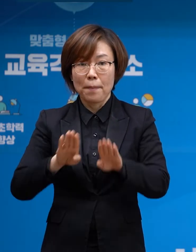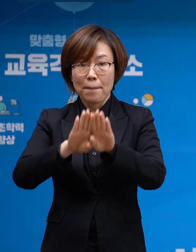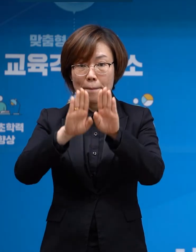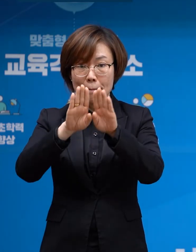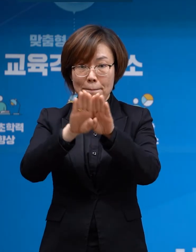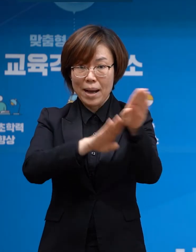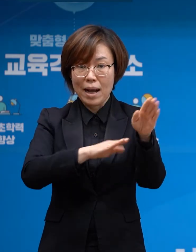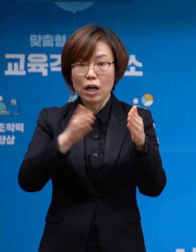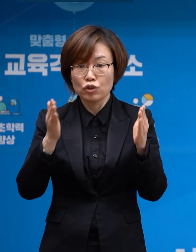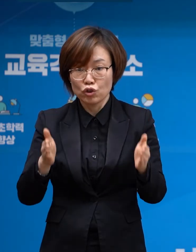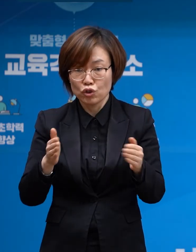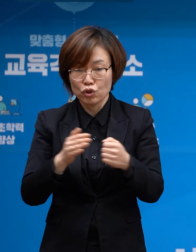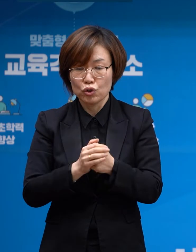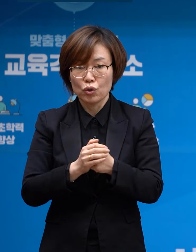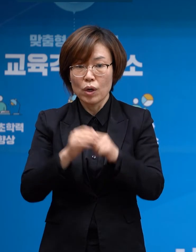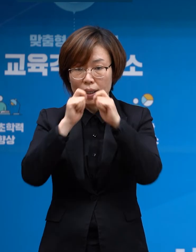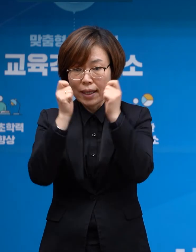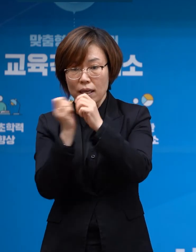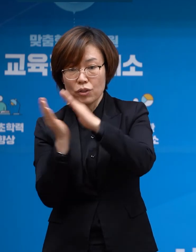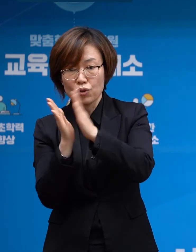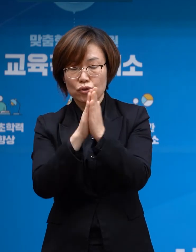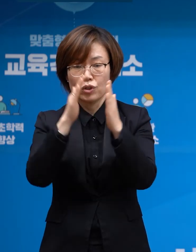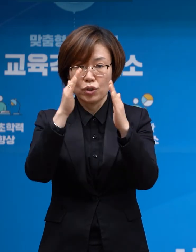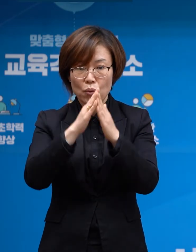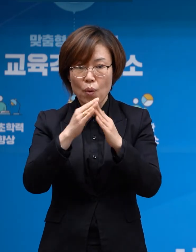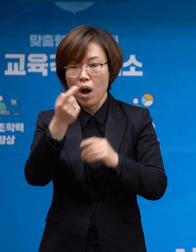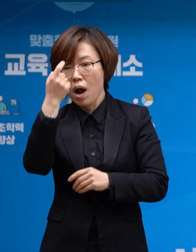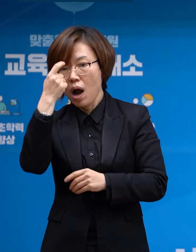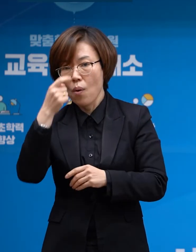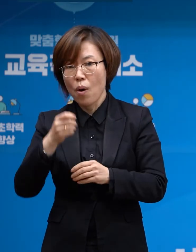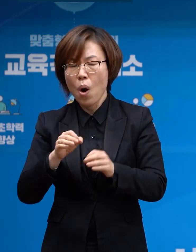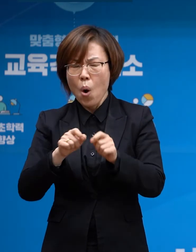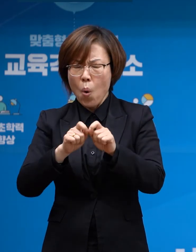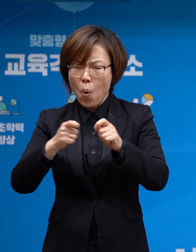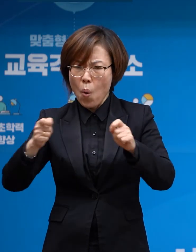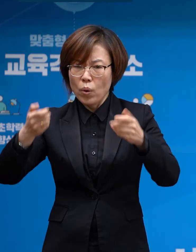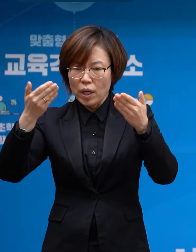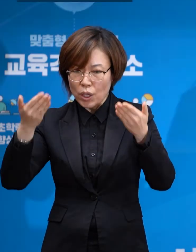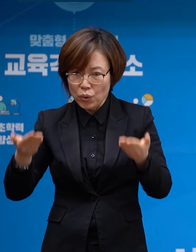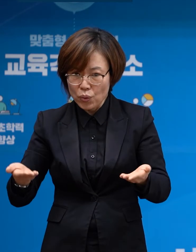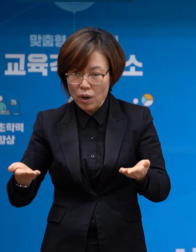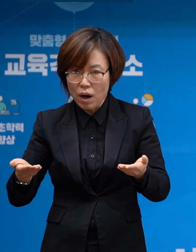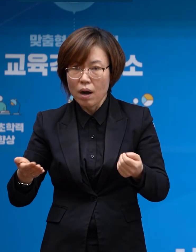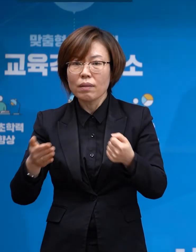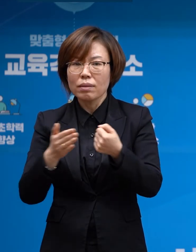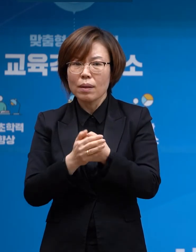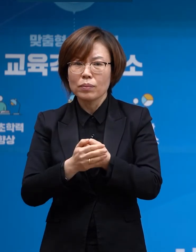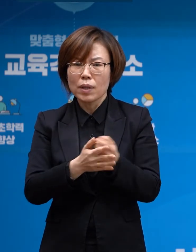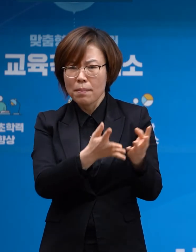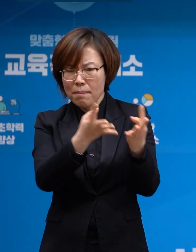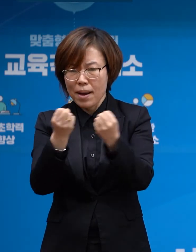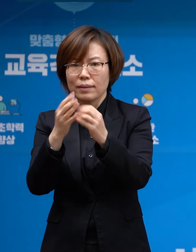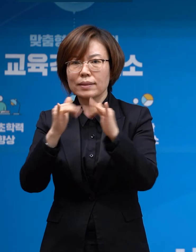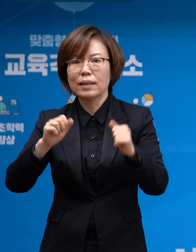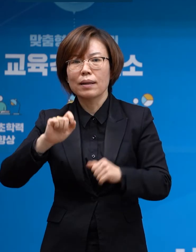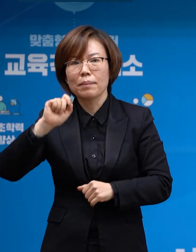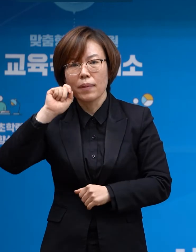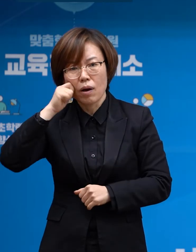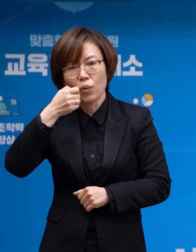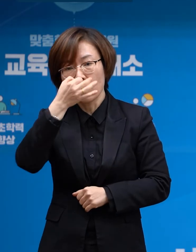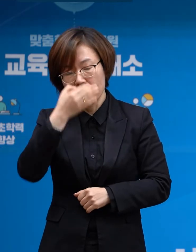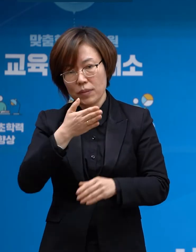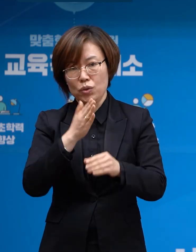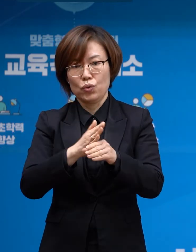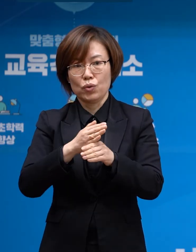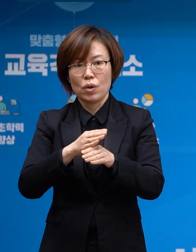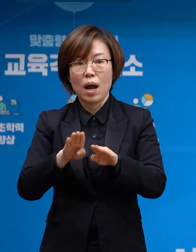중 비근무자와 사립유치원, 학원 등 장기간 휴업으로 많은 분들이 어려움을 겪고 있습니다.